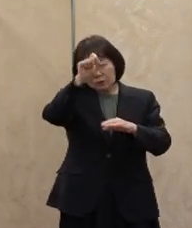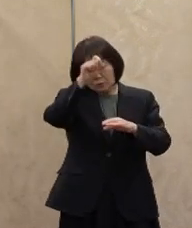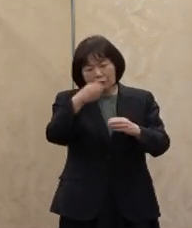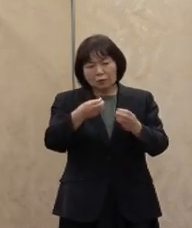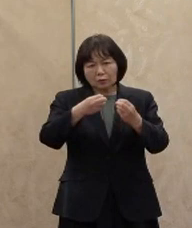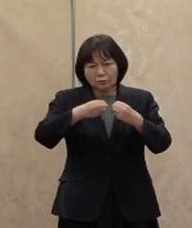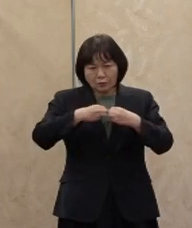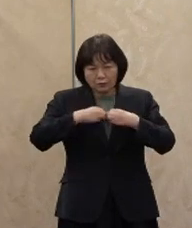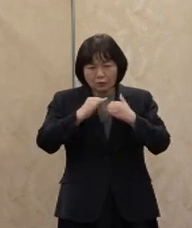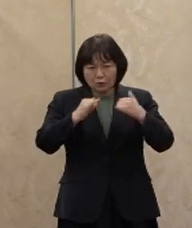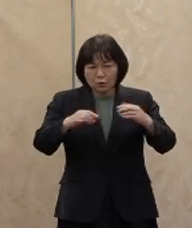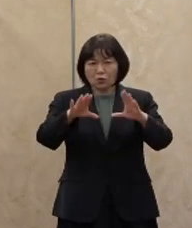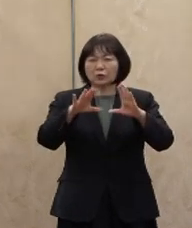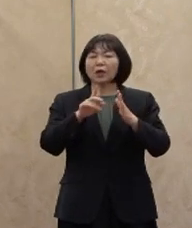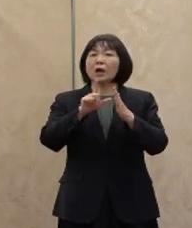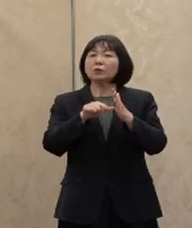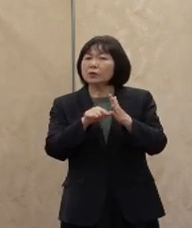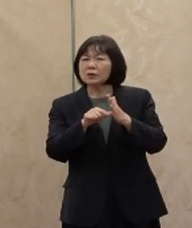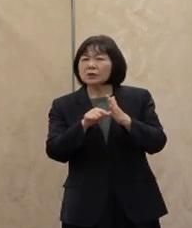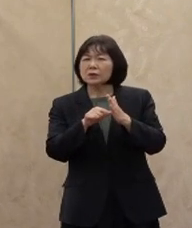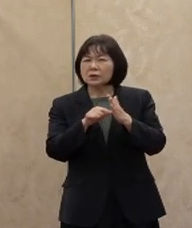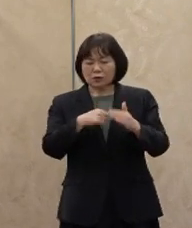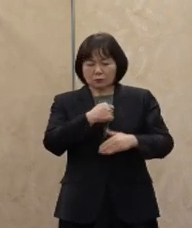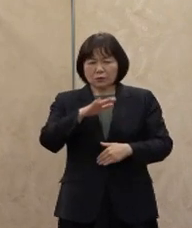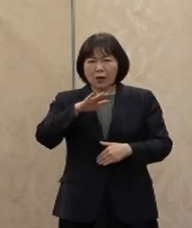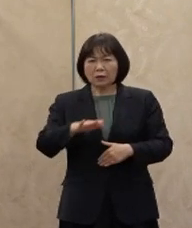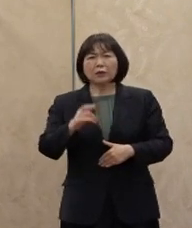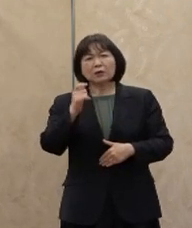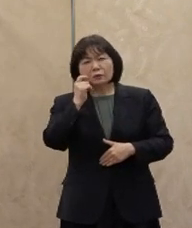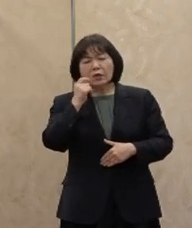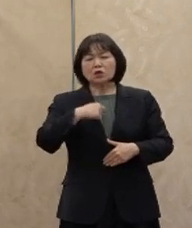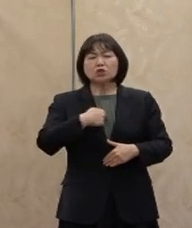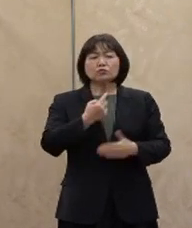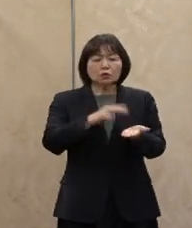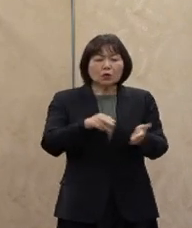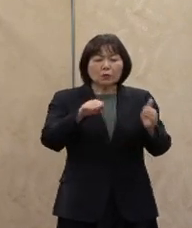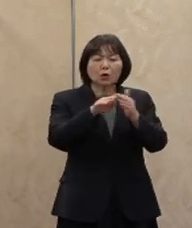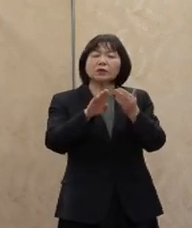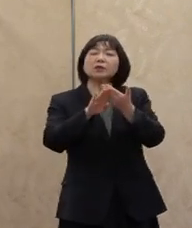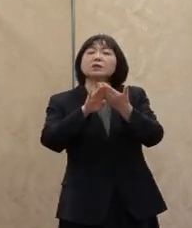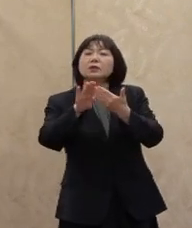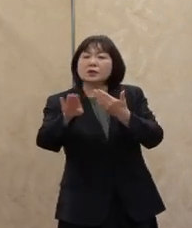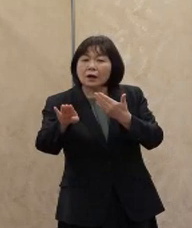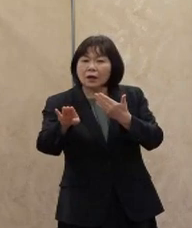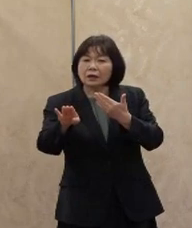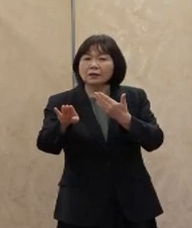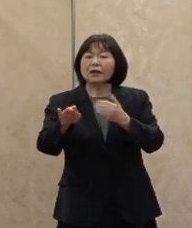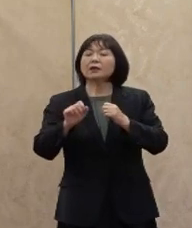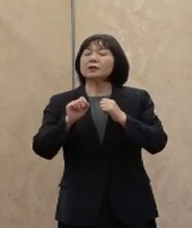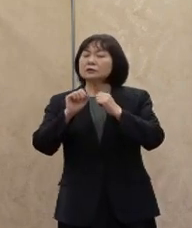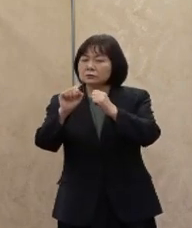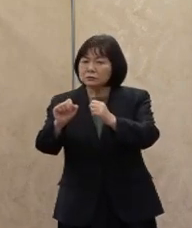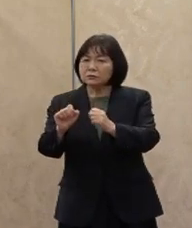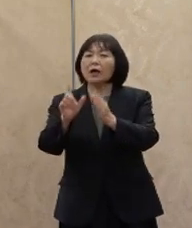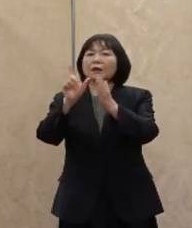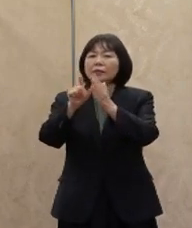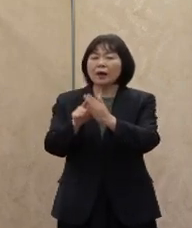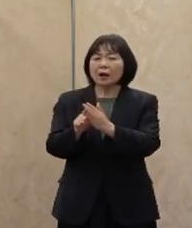と、受け入れたい気持ちはあるんだけどどうしてもこれは無理なんだっていうところでも、我が病院じゃないところでじゃあそこでやるんだったら応援するよっ